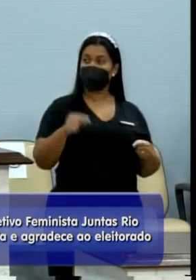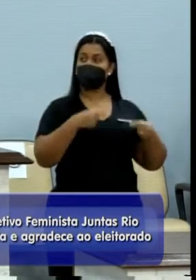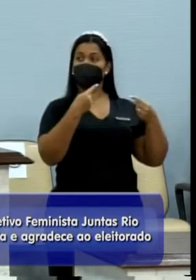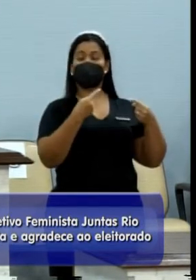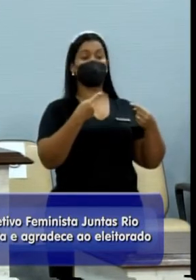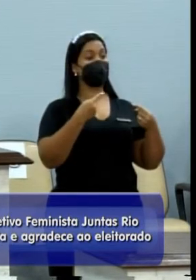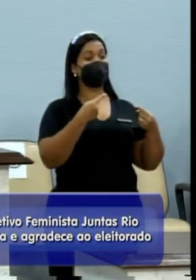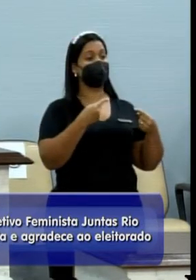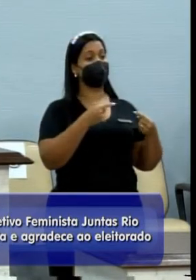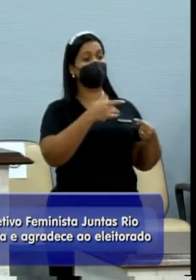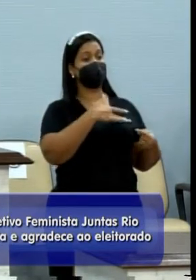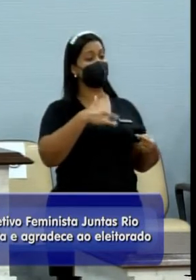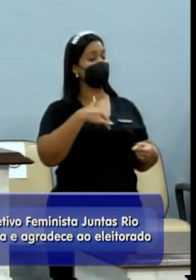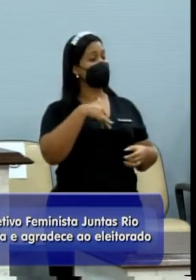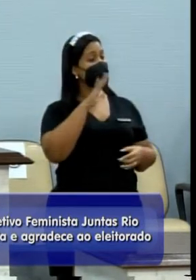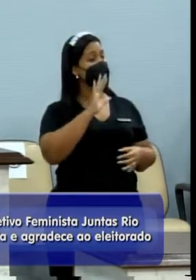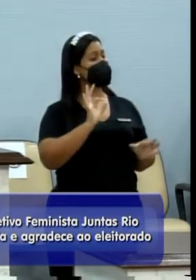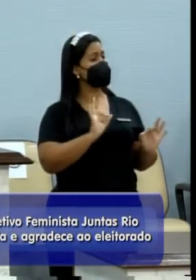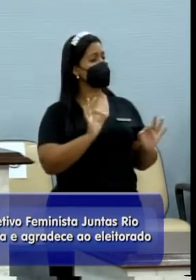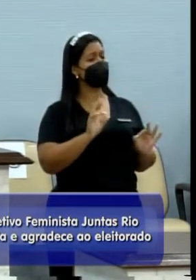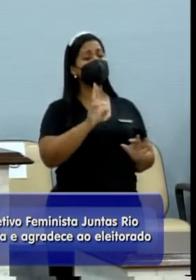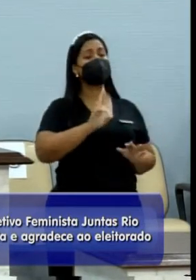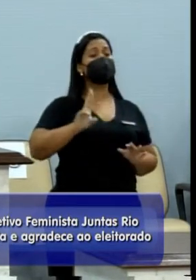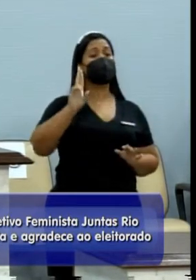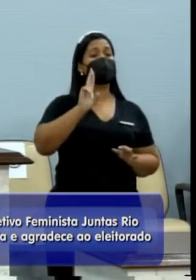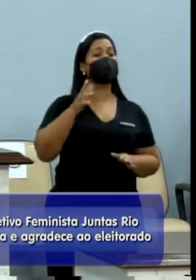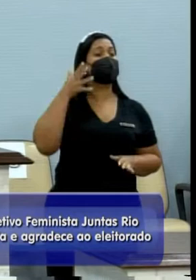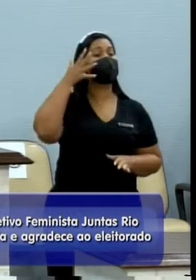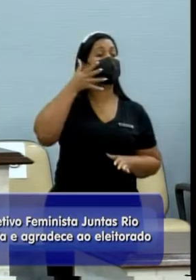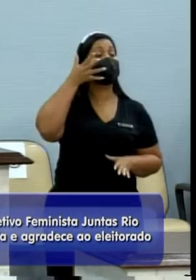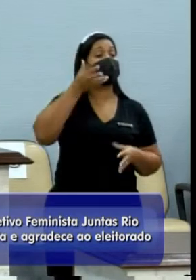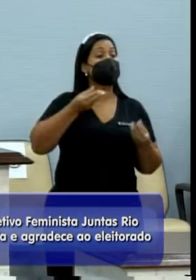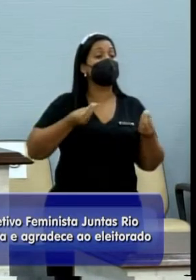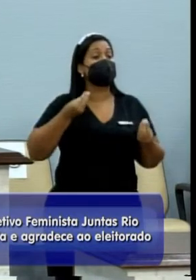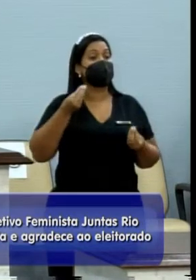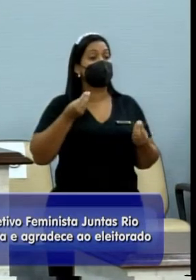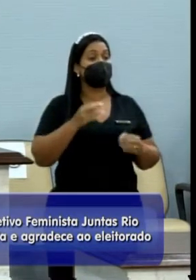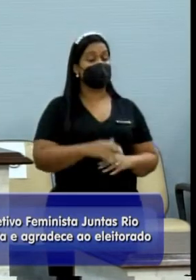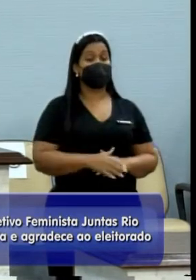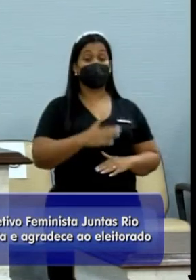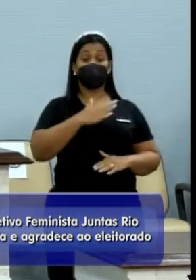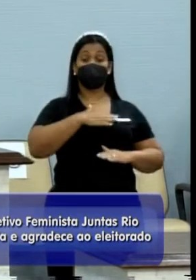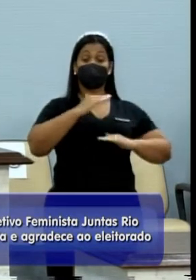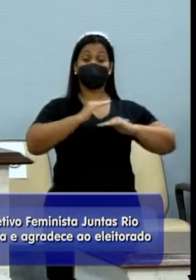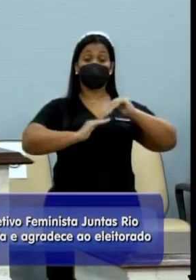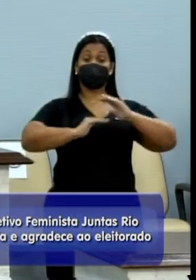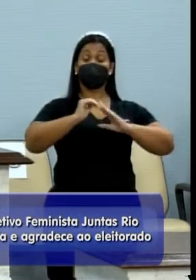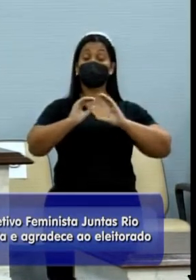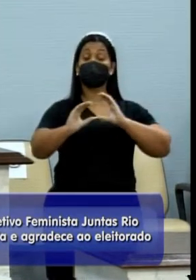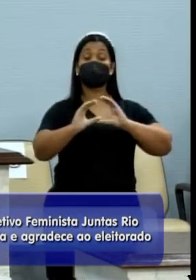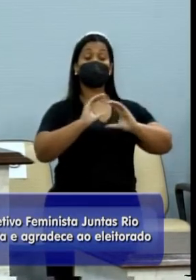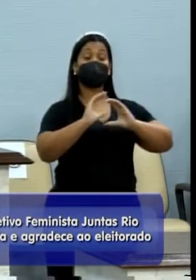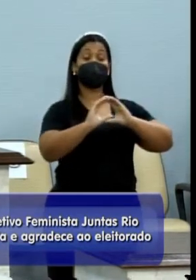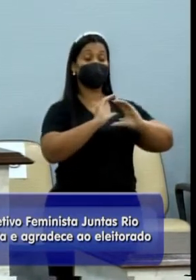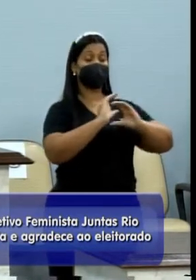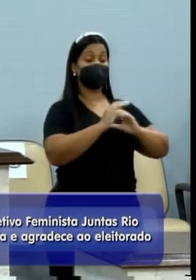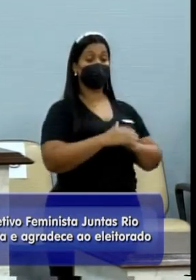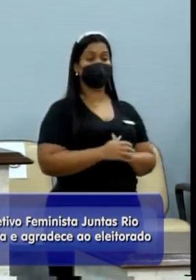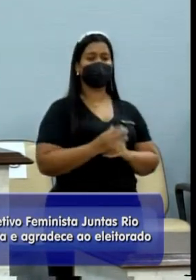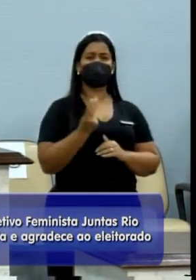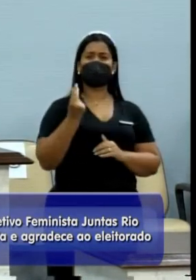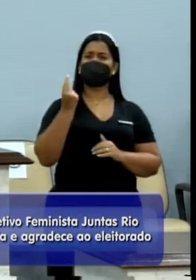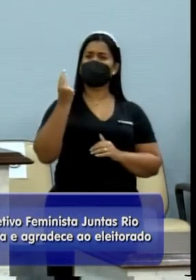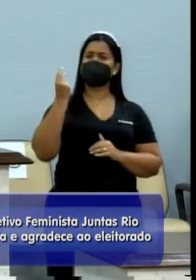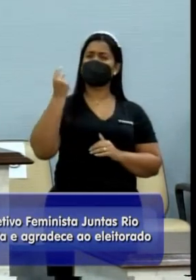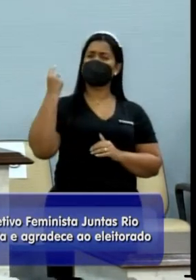isso. O problema é como se usa o discurso. Eu sou uma profissional da comunicação. Há muitos